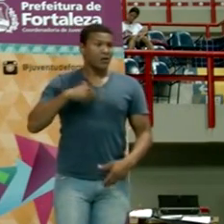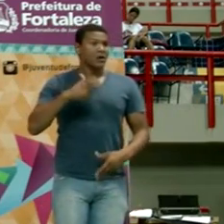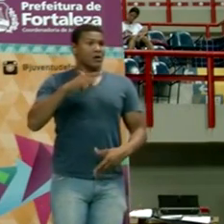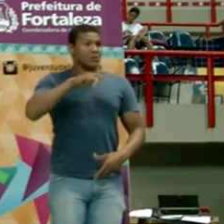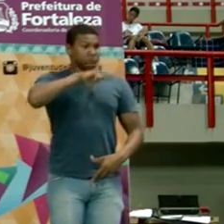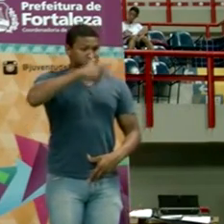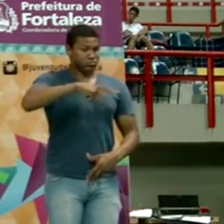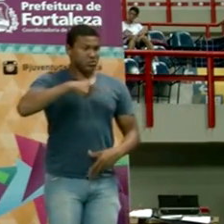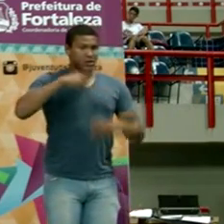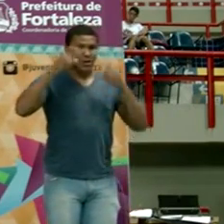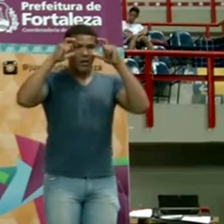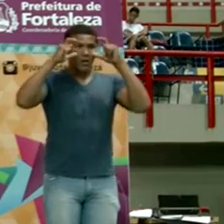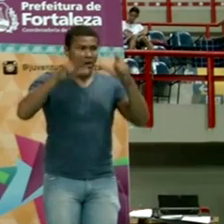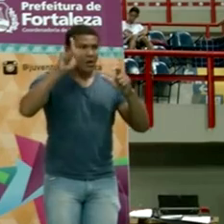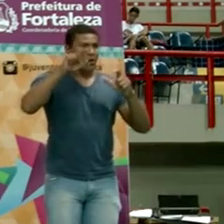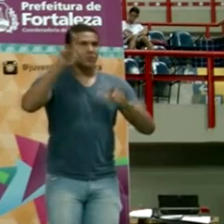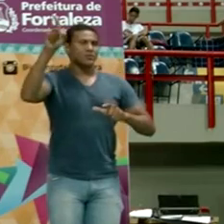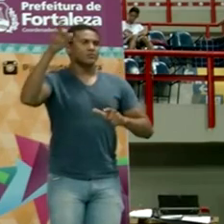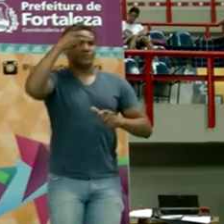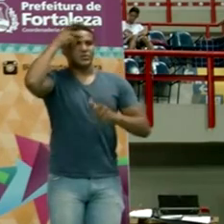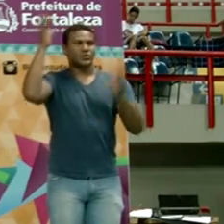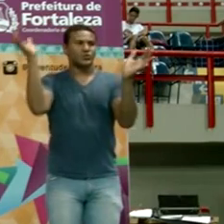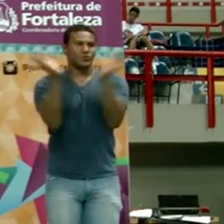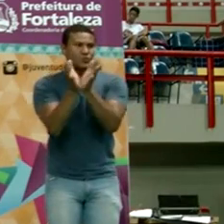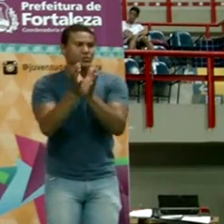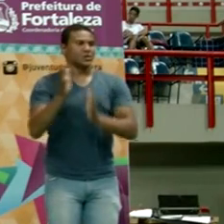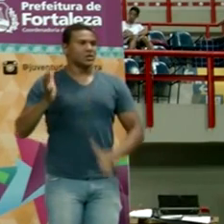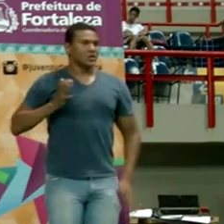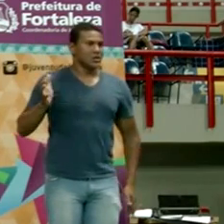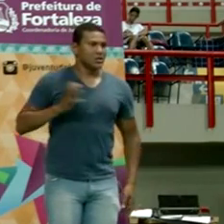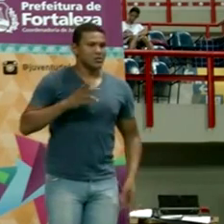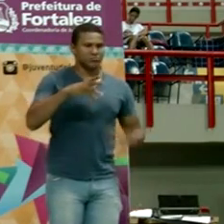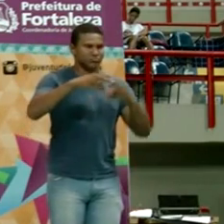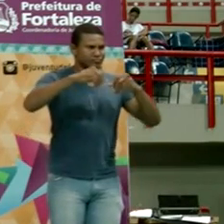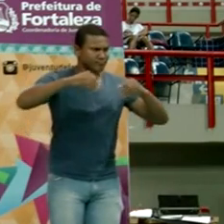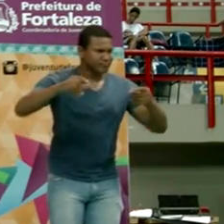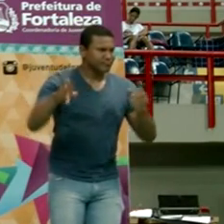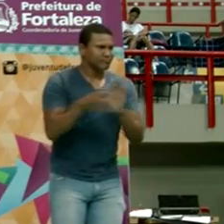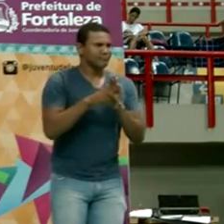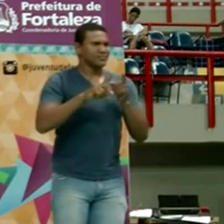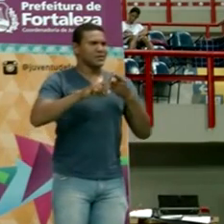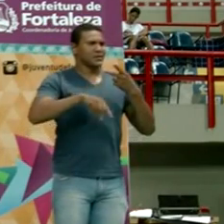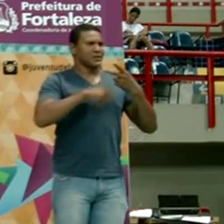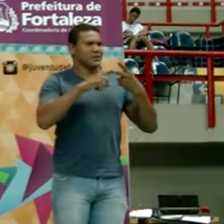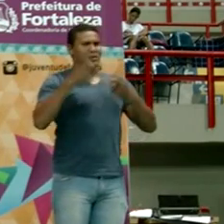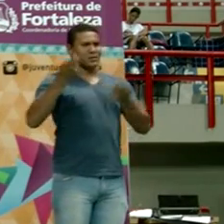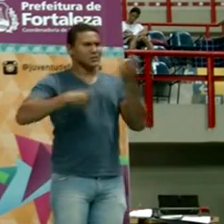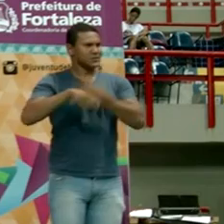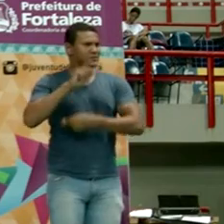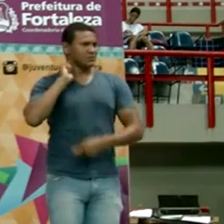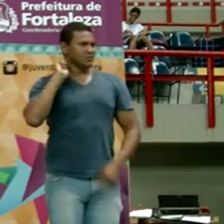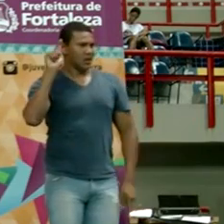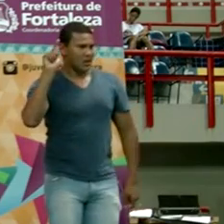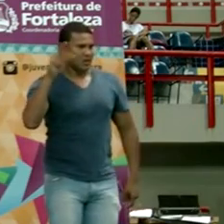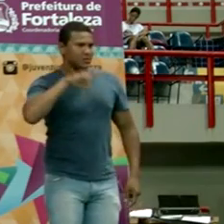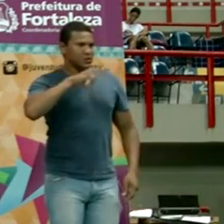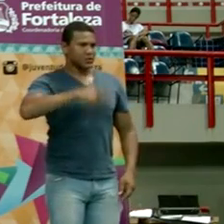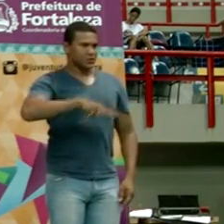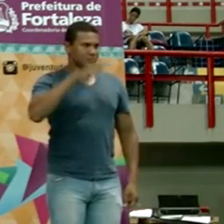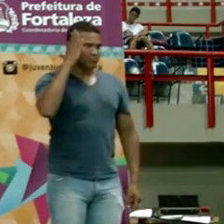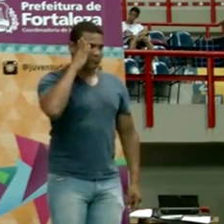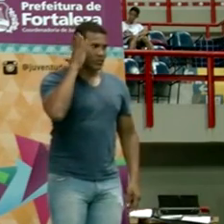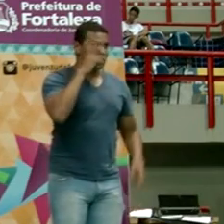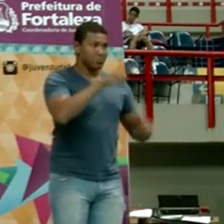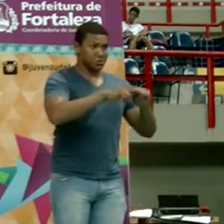os interesses dos ricos portugueses, dos proprietários de terras, dos comerciantes de Portugal. É por isso,